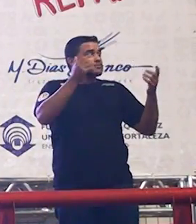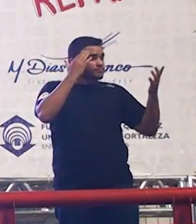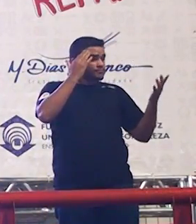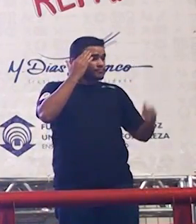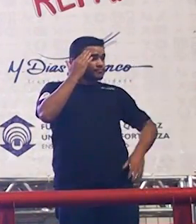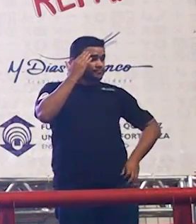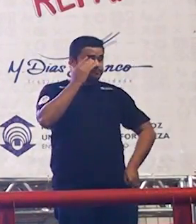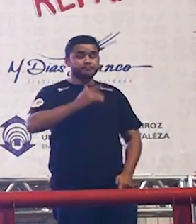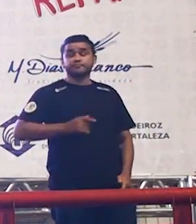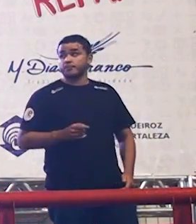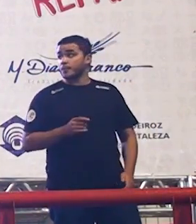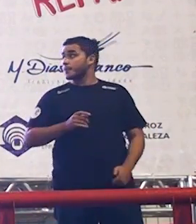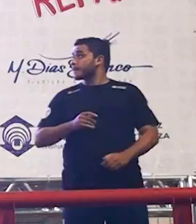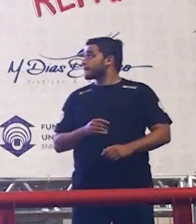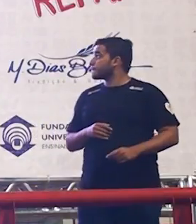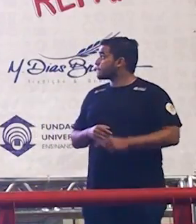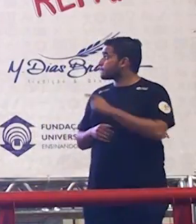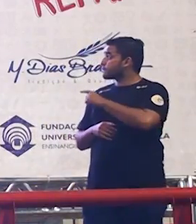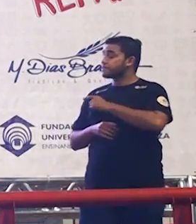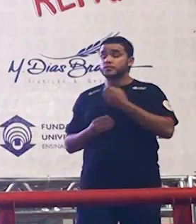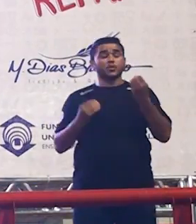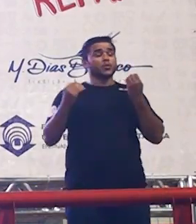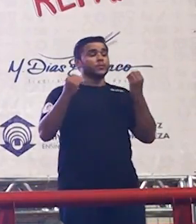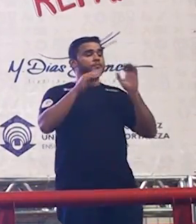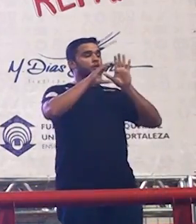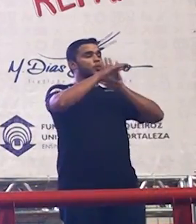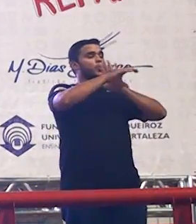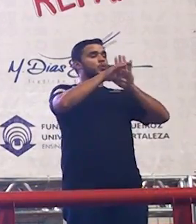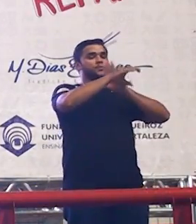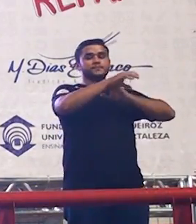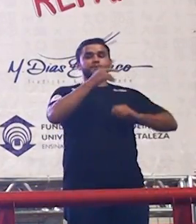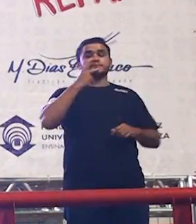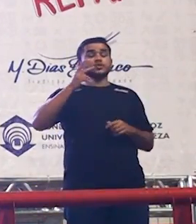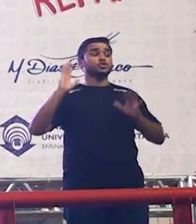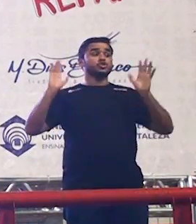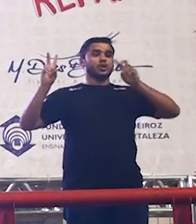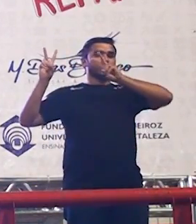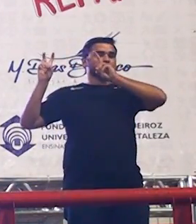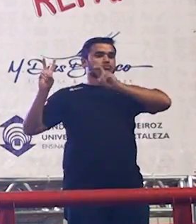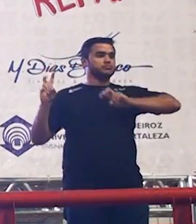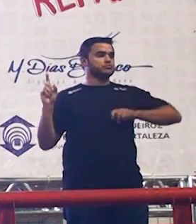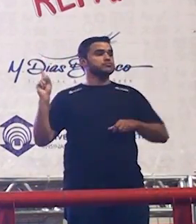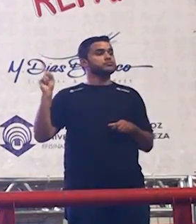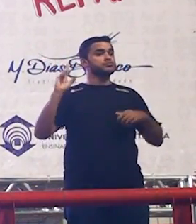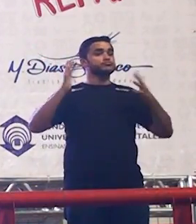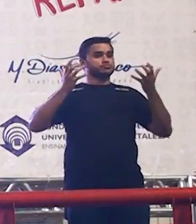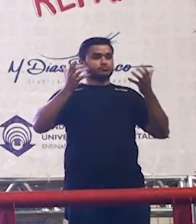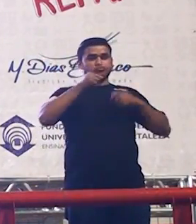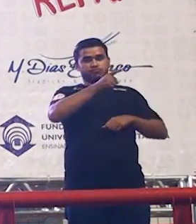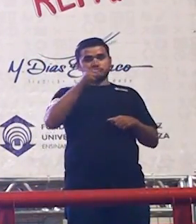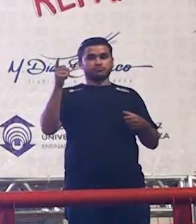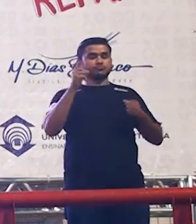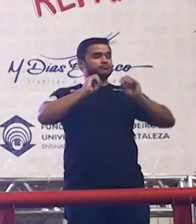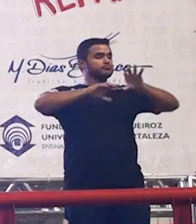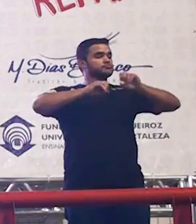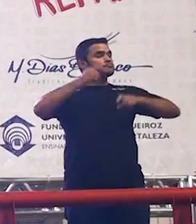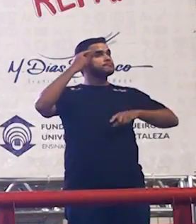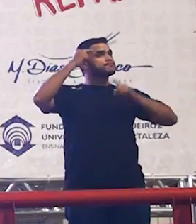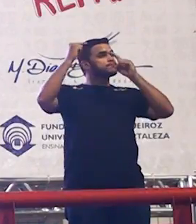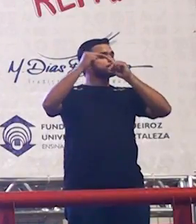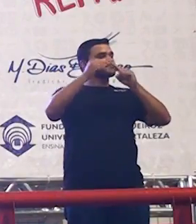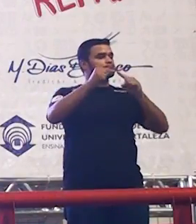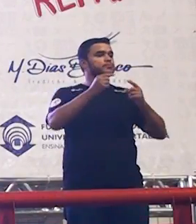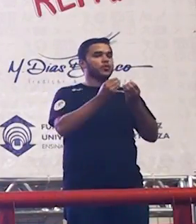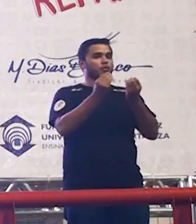segundo conceito? Moçada, segundo conceito, porque isso aqui já é uma questão que eu quero trabalhar com vocês. Só